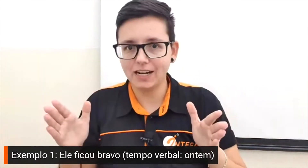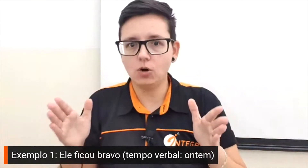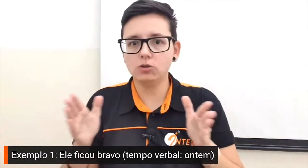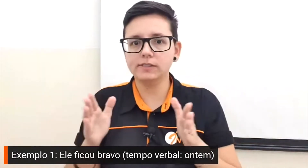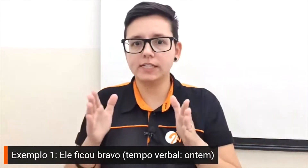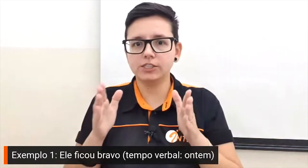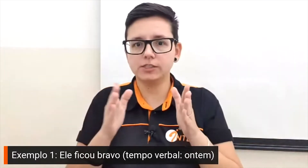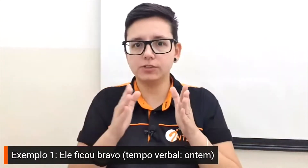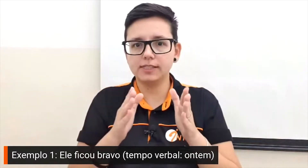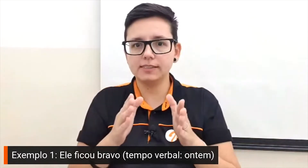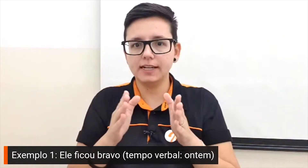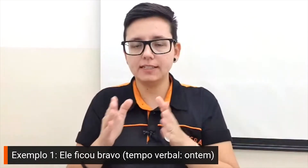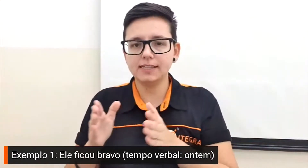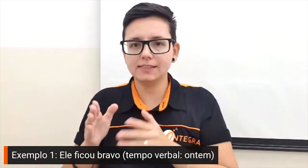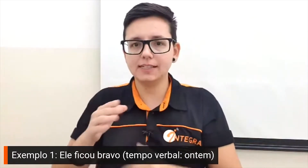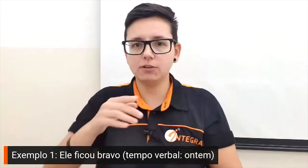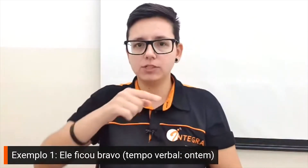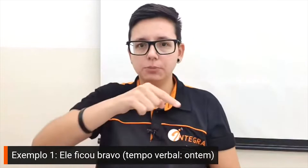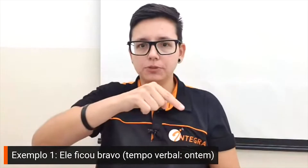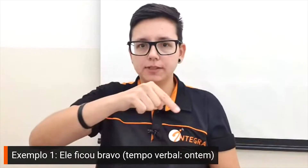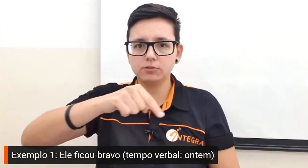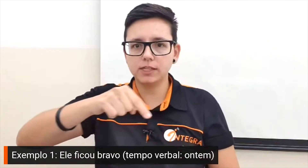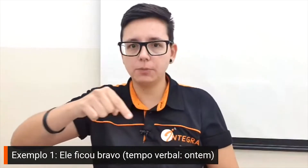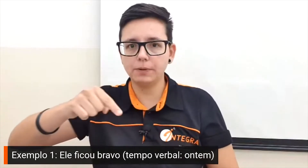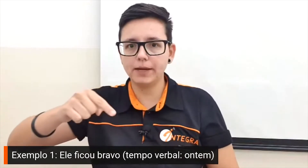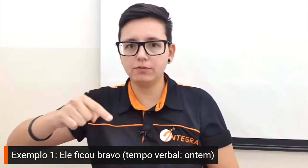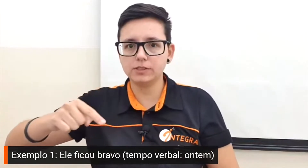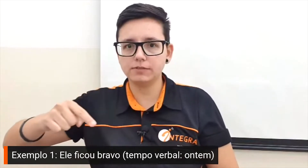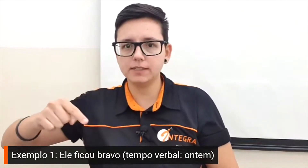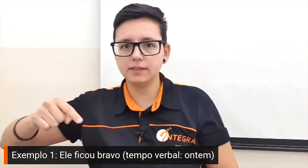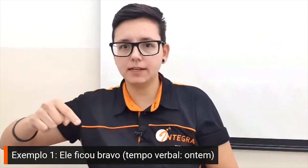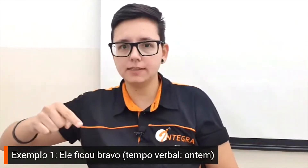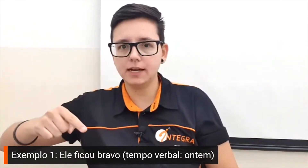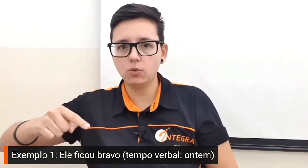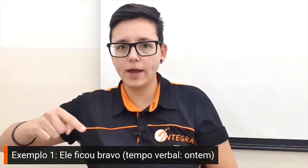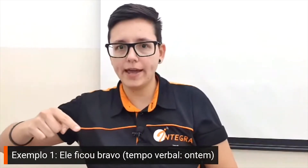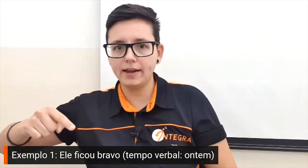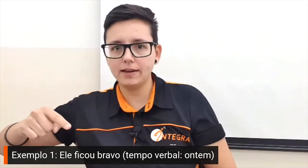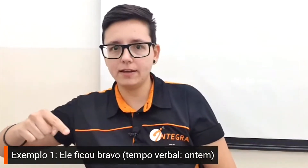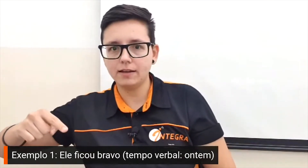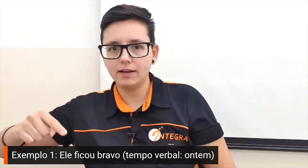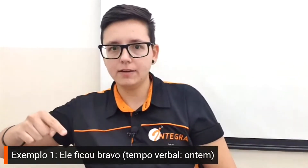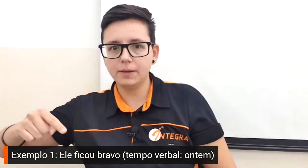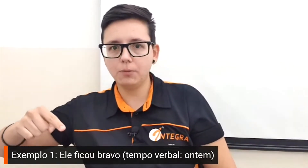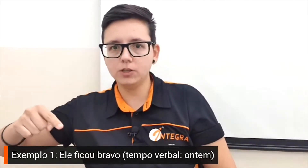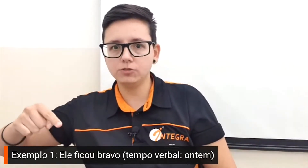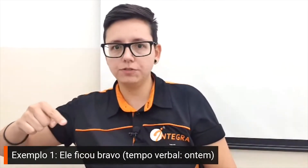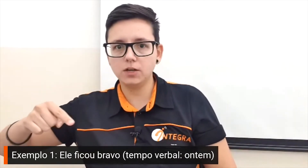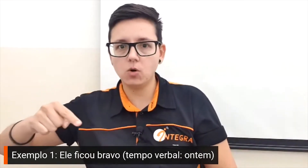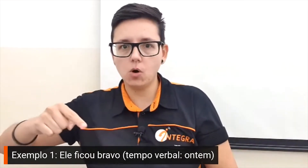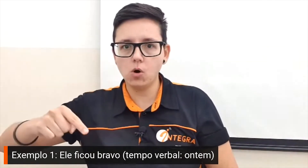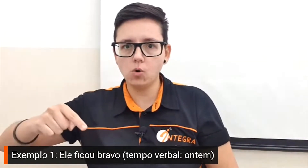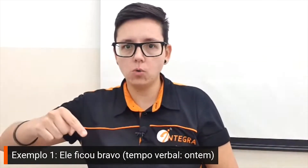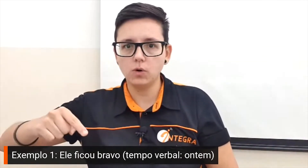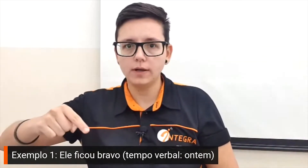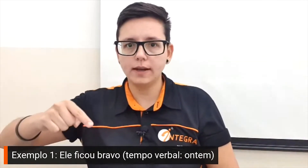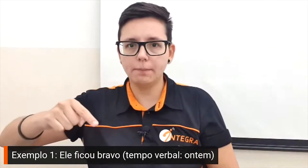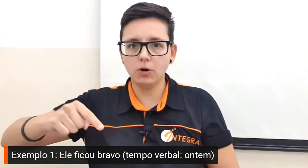ou seja, se você sinalizar sinalzinho por sinalzinho, primeiro você vai sinalizar o ele, depois o ficou, depois